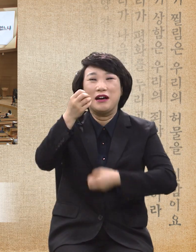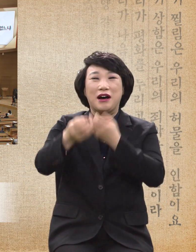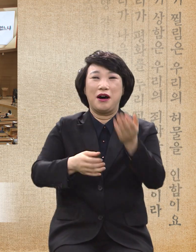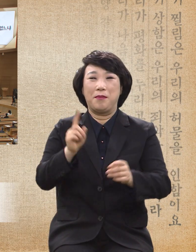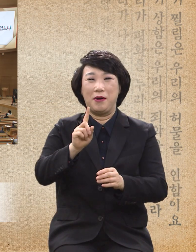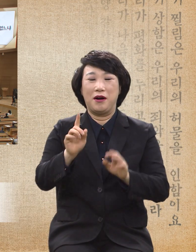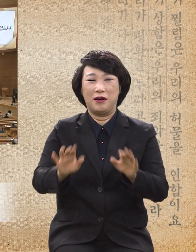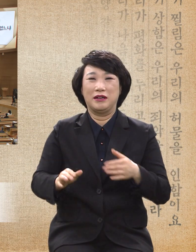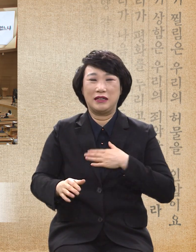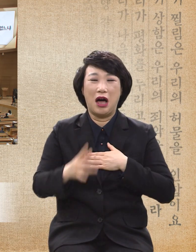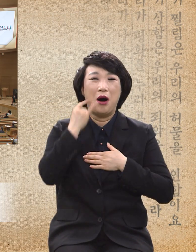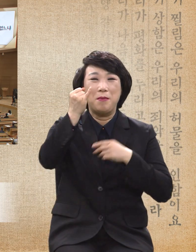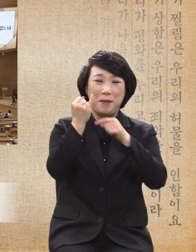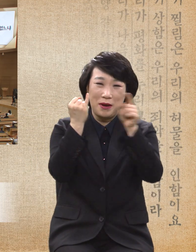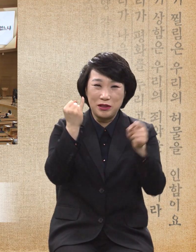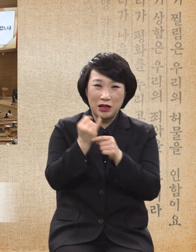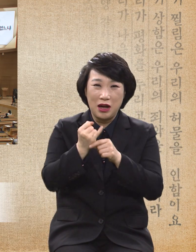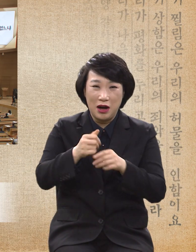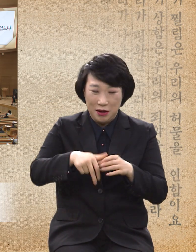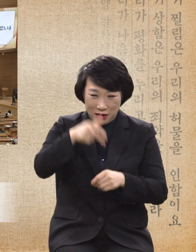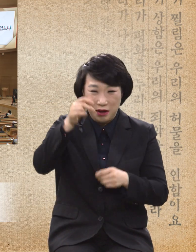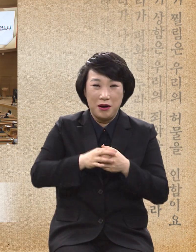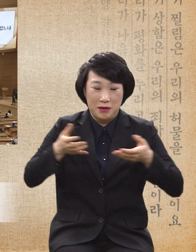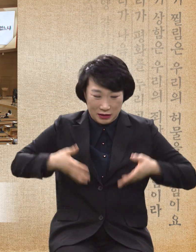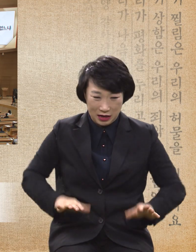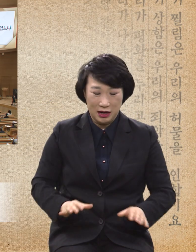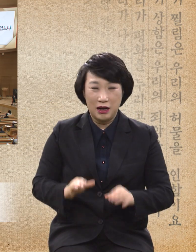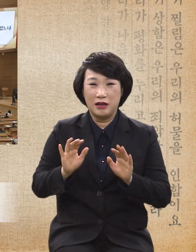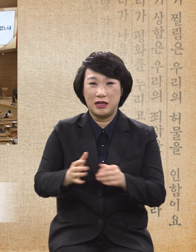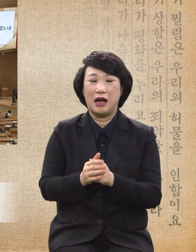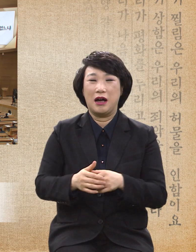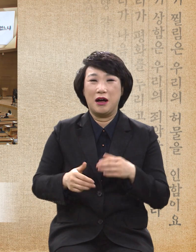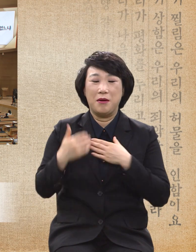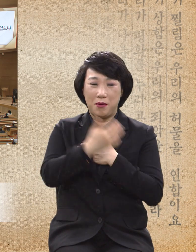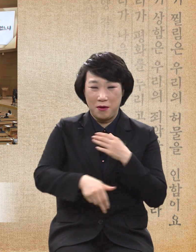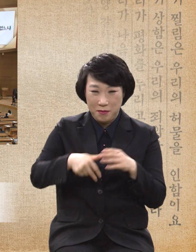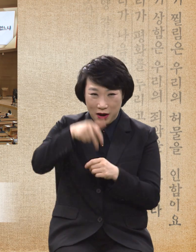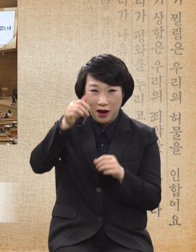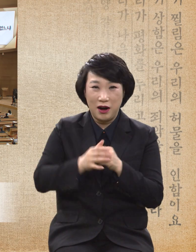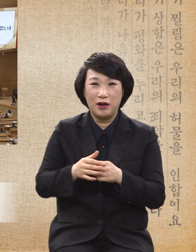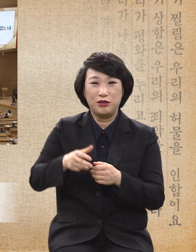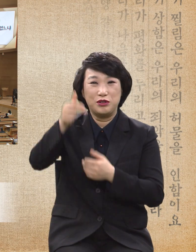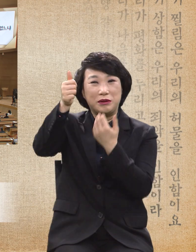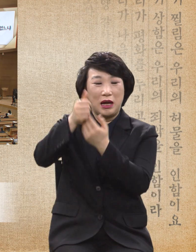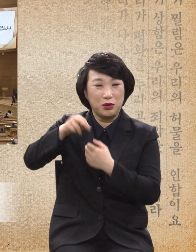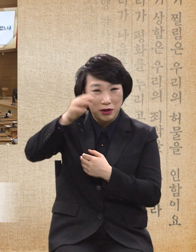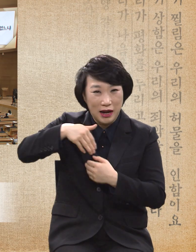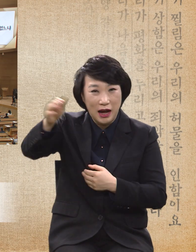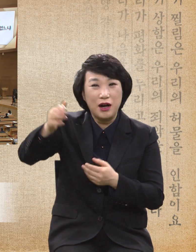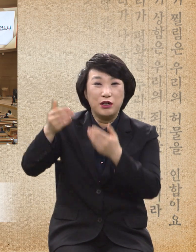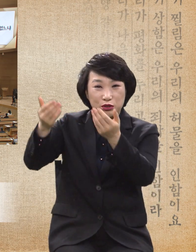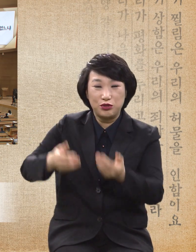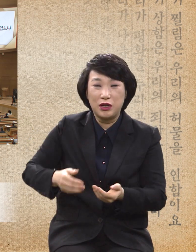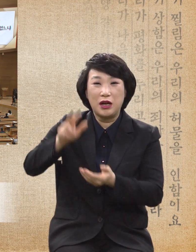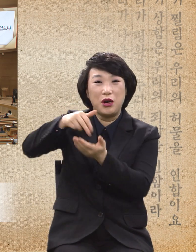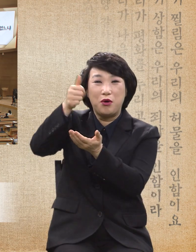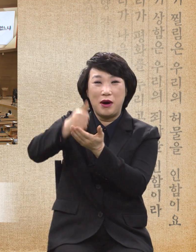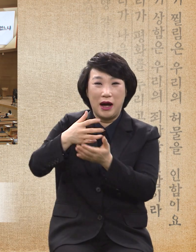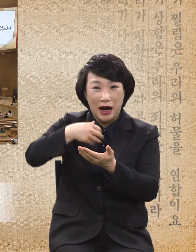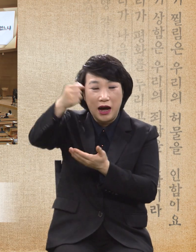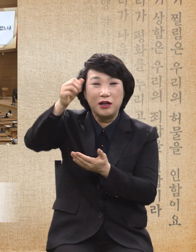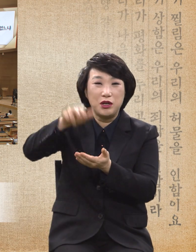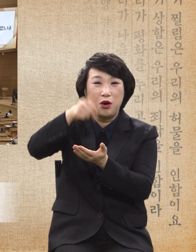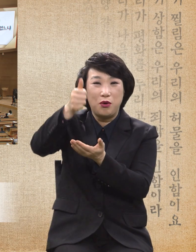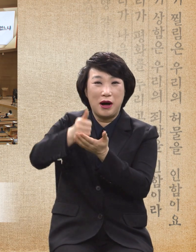모태에서 적신이 나와 싸운즉 또한 적신이 그리로 돌아가올지라. 주신 자도 여호와시오 취하신 자도